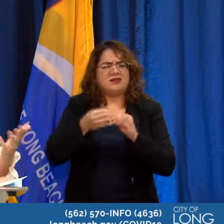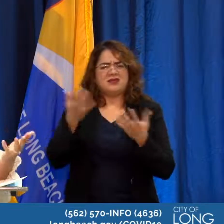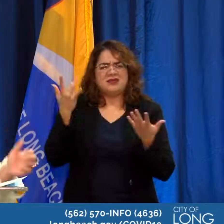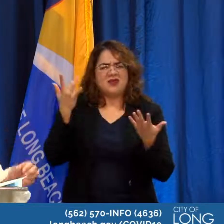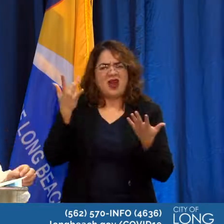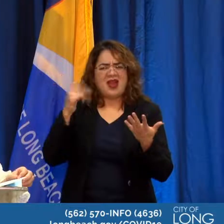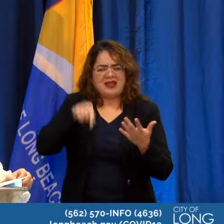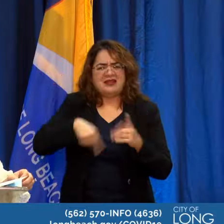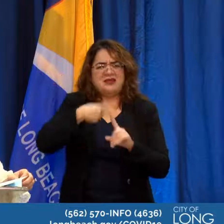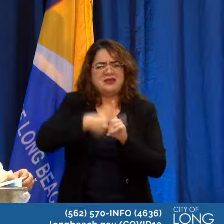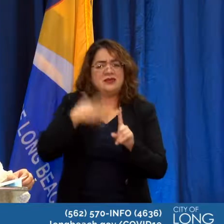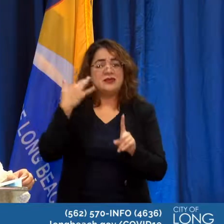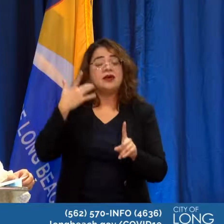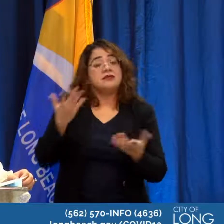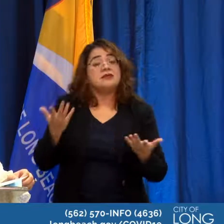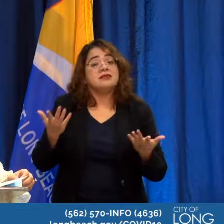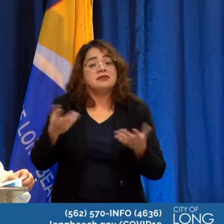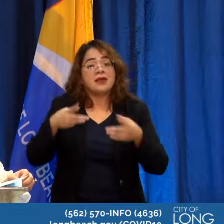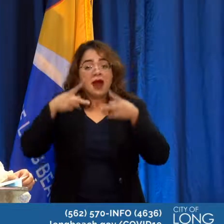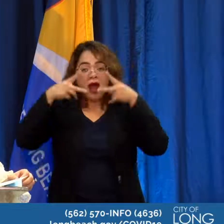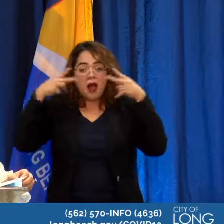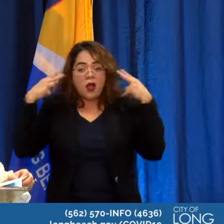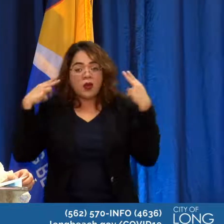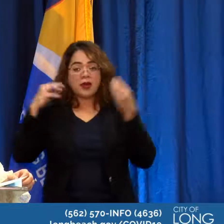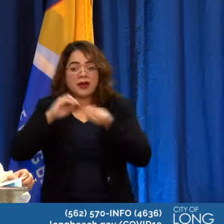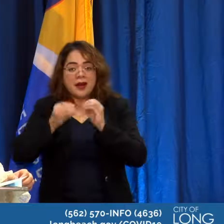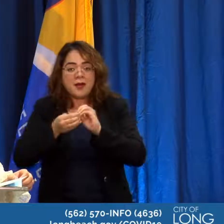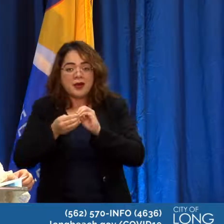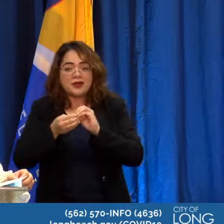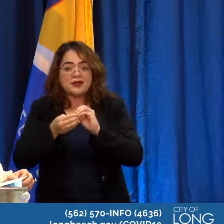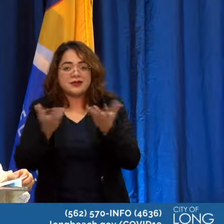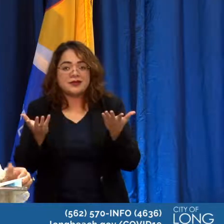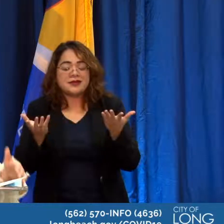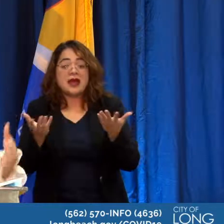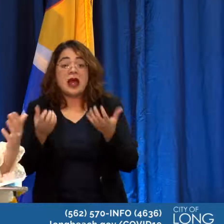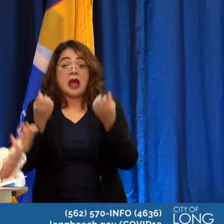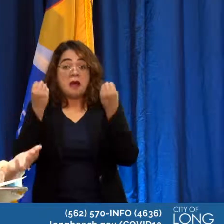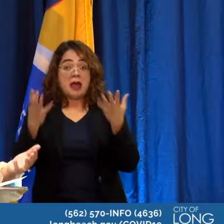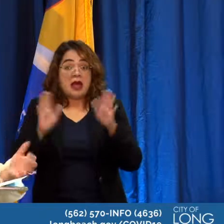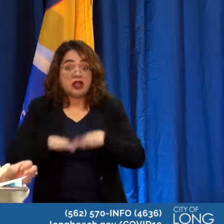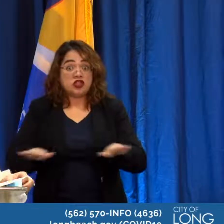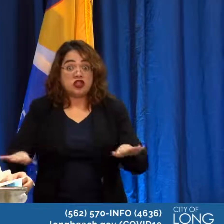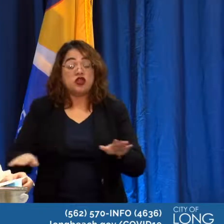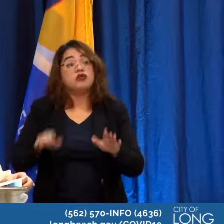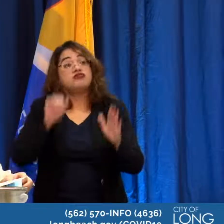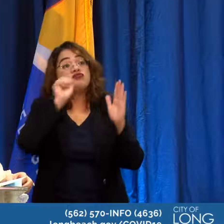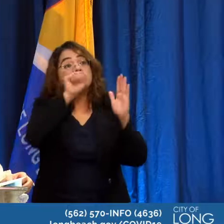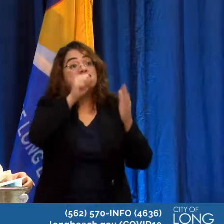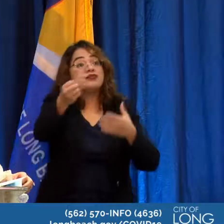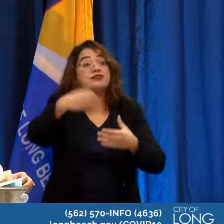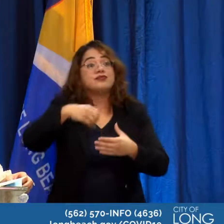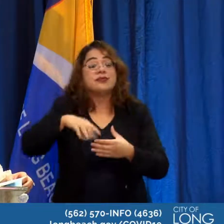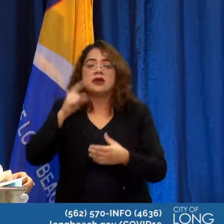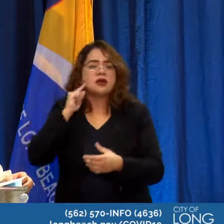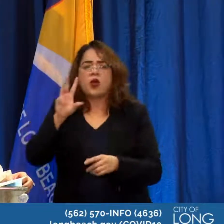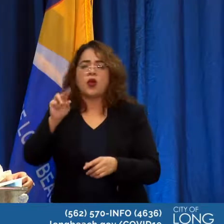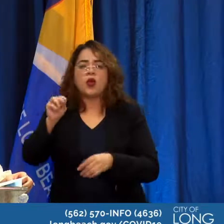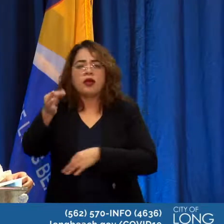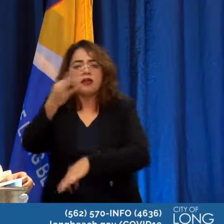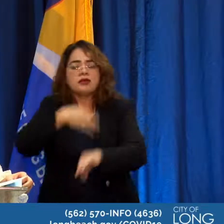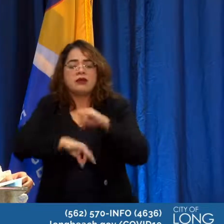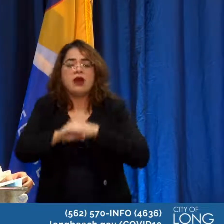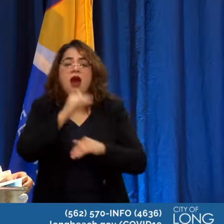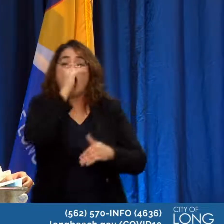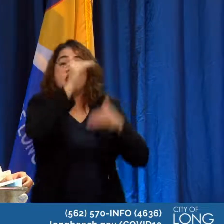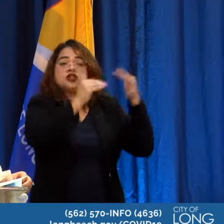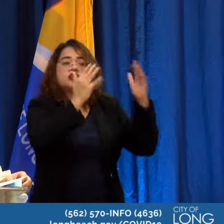mencionó definitivamente para Halloween, por ejemplo, no hubo tantos niños pidiendo dulces en las calles, pero definitivamente hubo